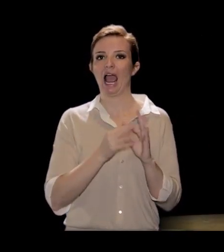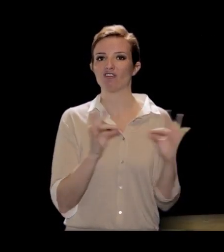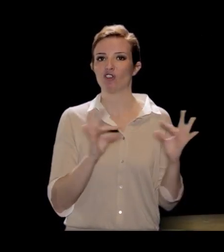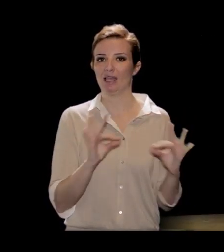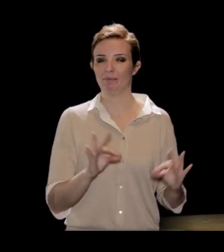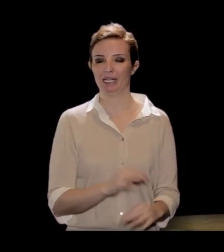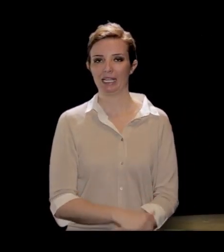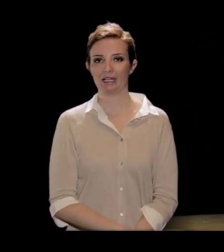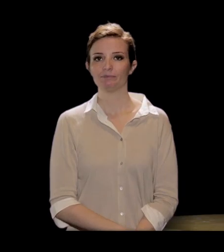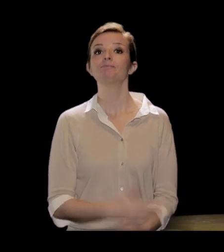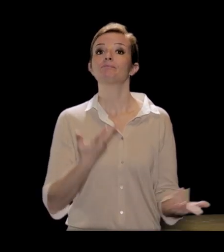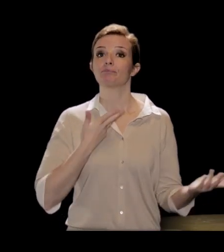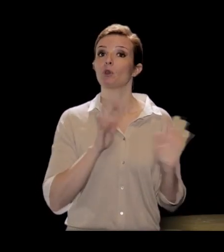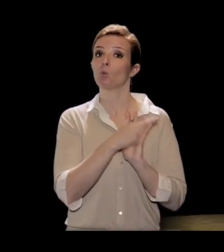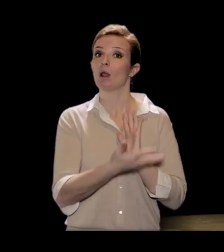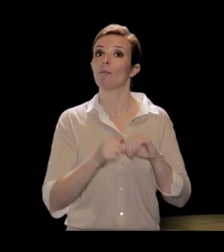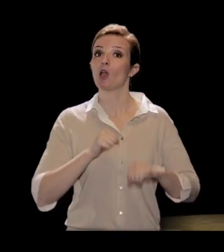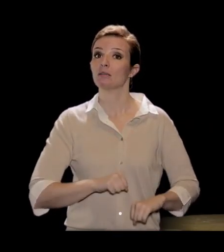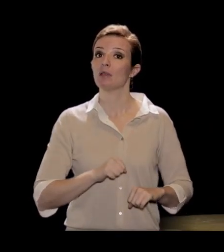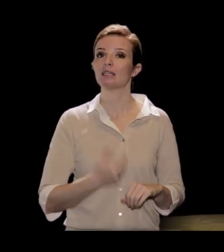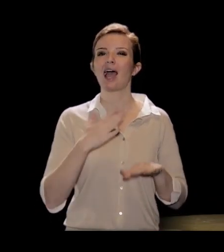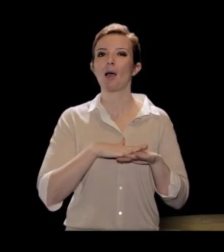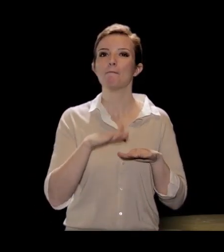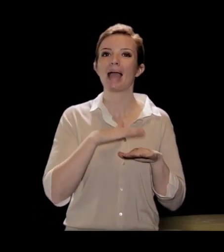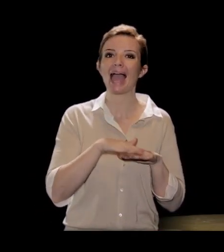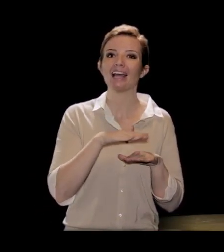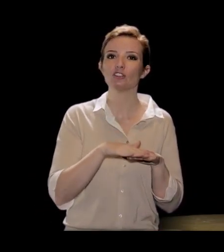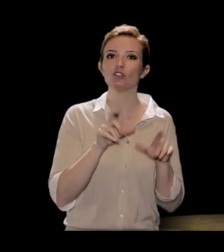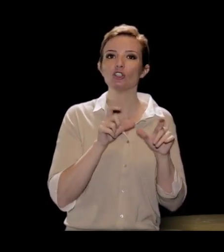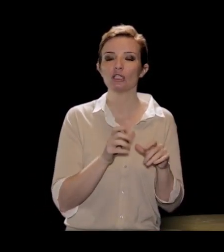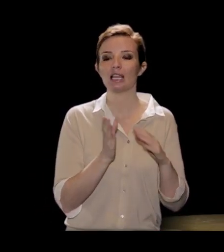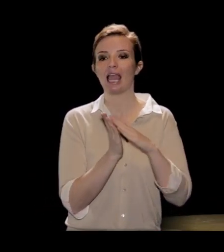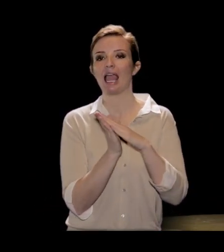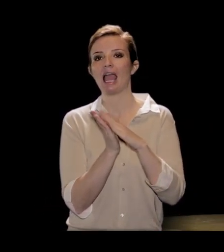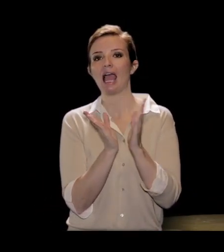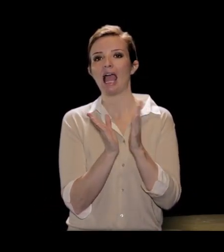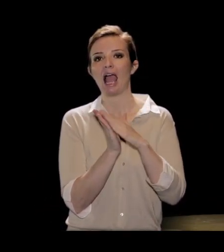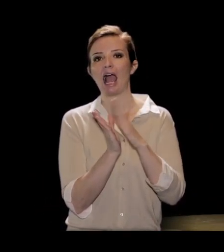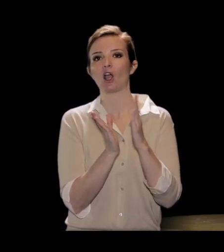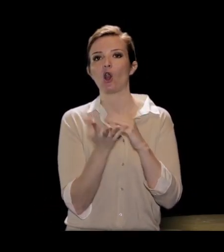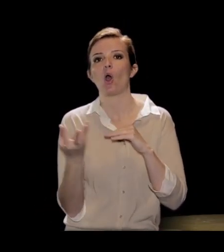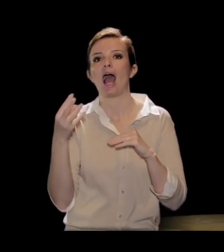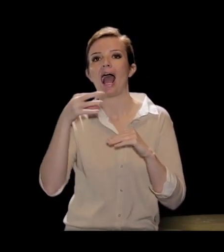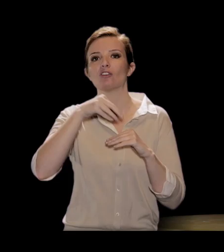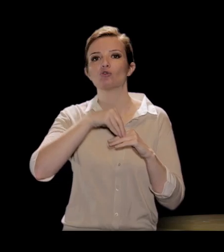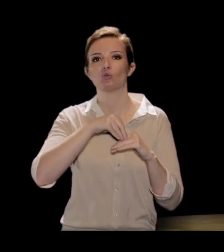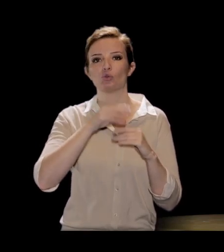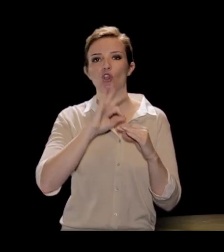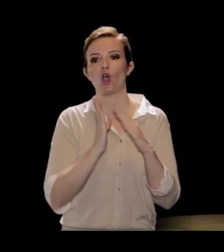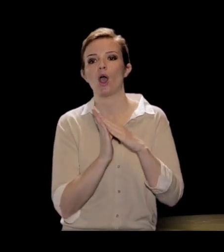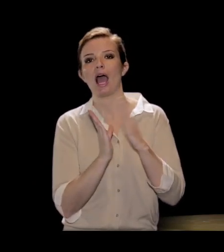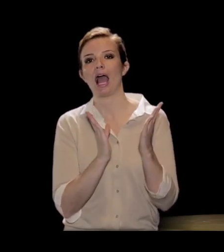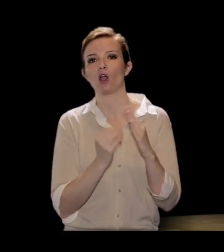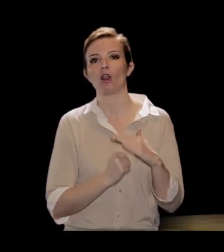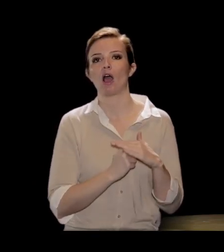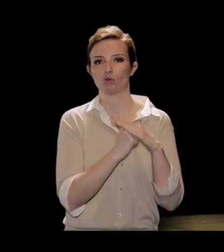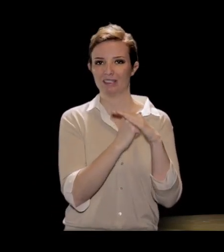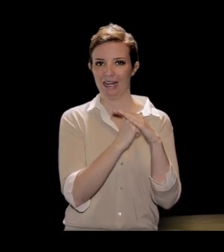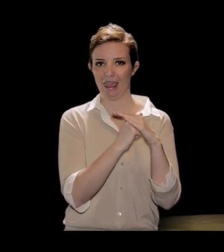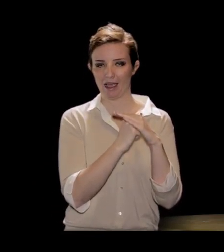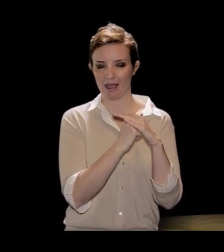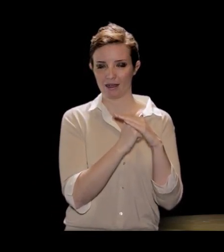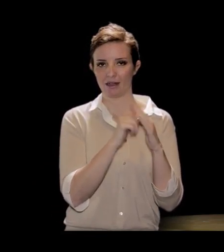Un'altra possibilità è quella di utilizzare un metodo che si chiama metodo dell'angolo aggiunto o dell'angolo ausiliare, che significa, che si